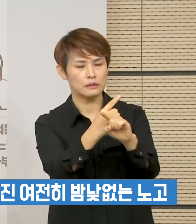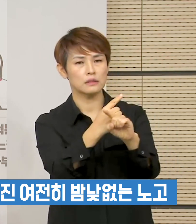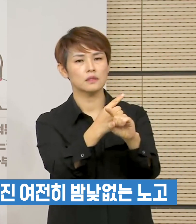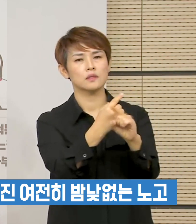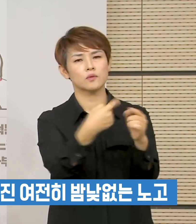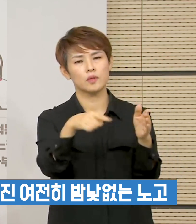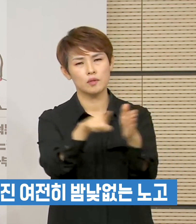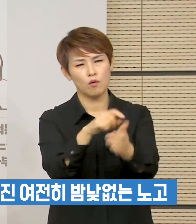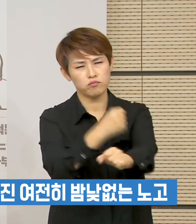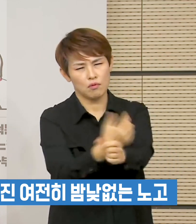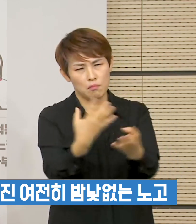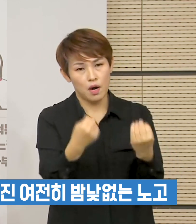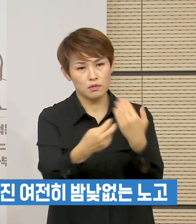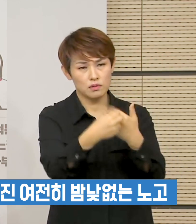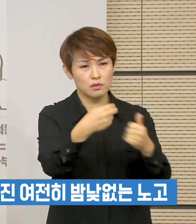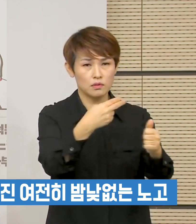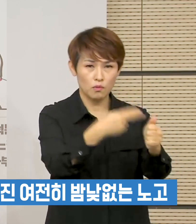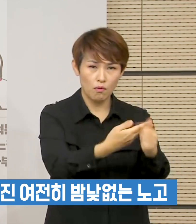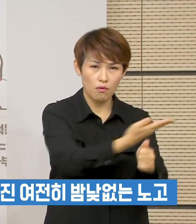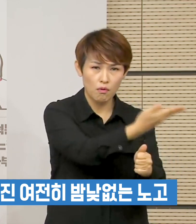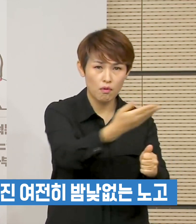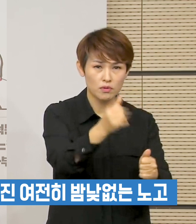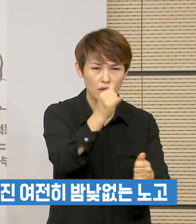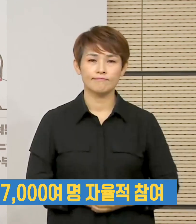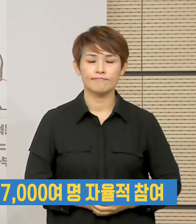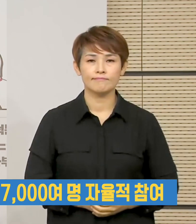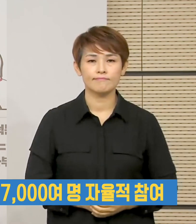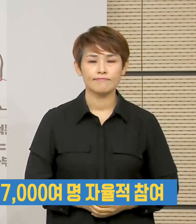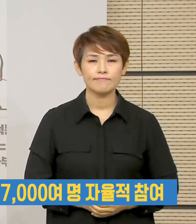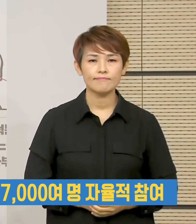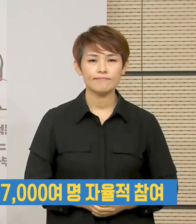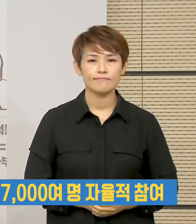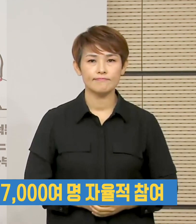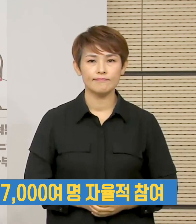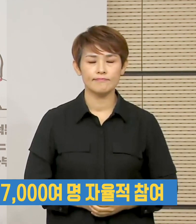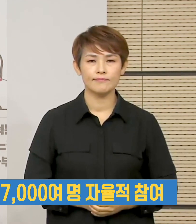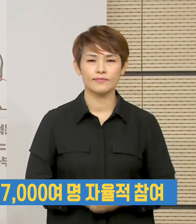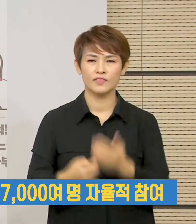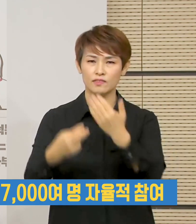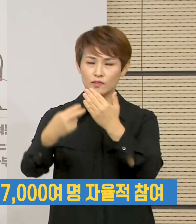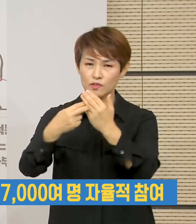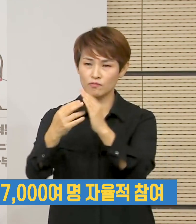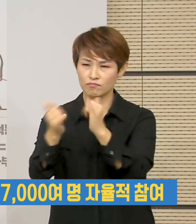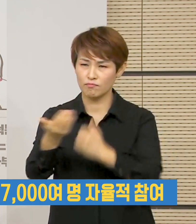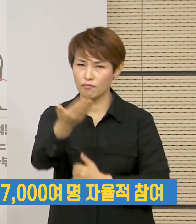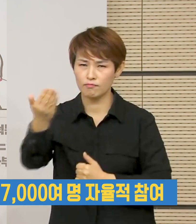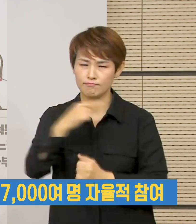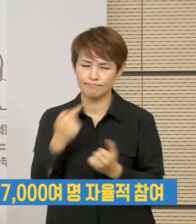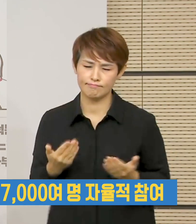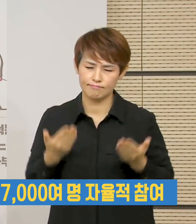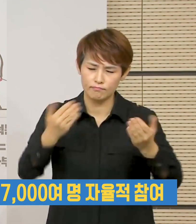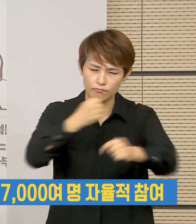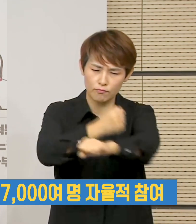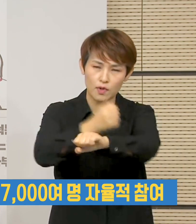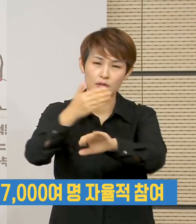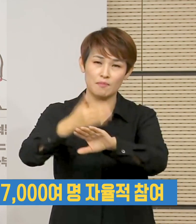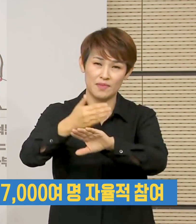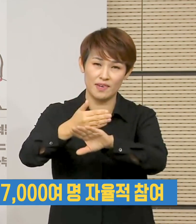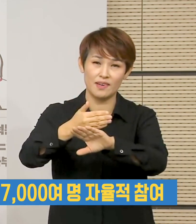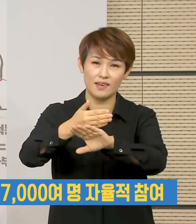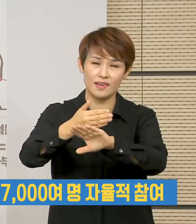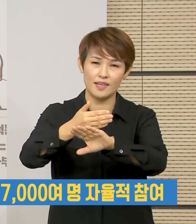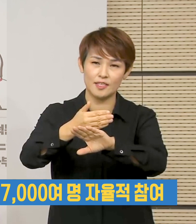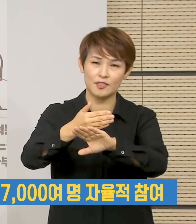의료진들이 있다는 것을 잊지 마시기 바랍니다 이러한 의료진들의 헌신과 노고에 감사를 표하기